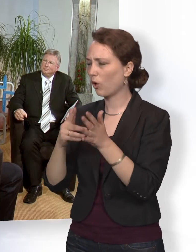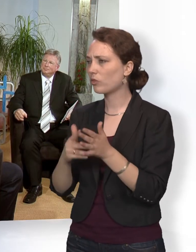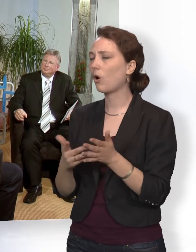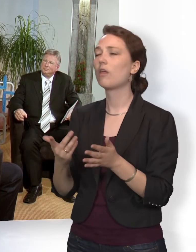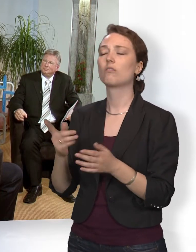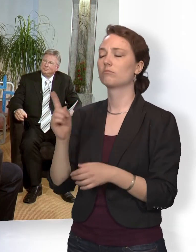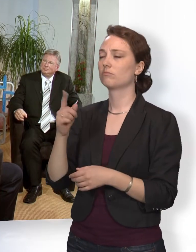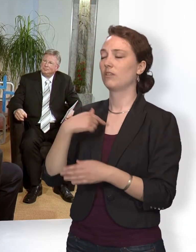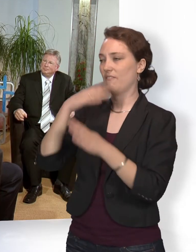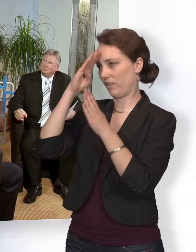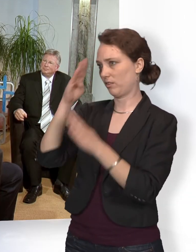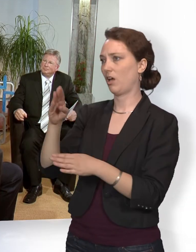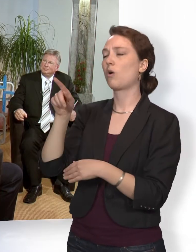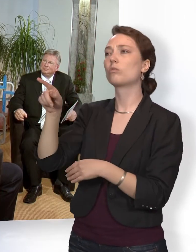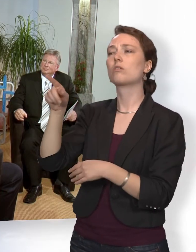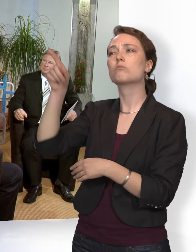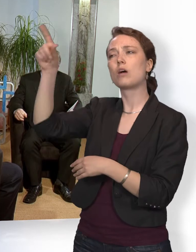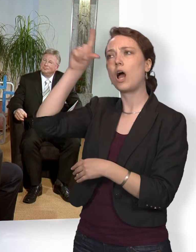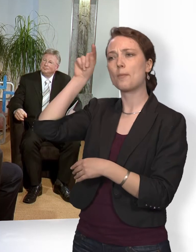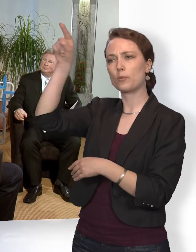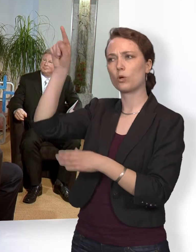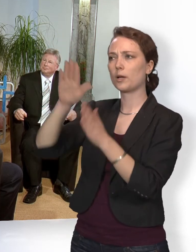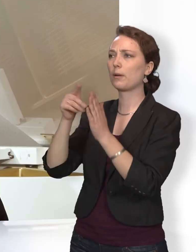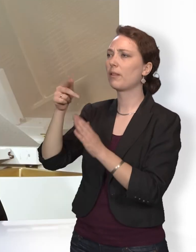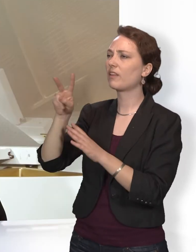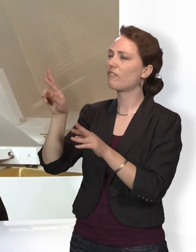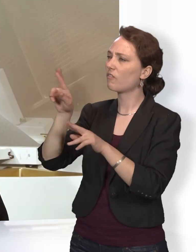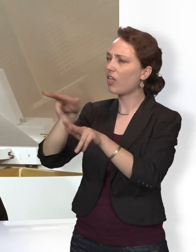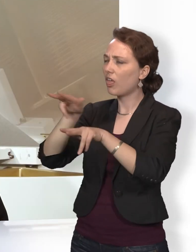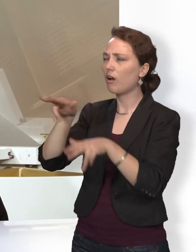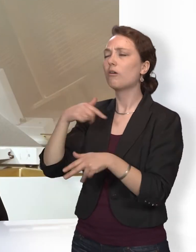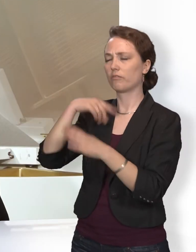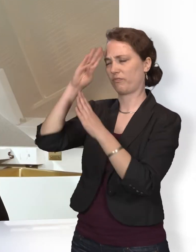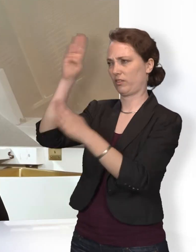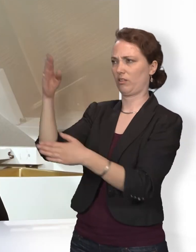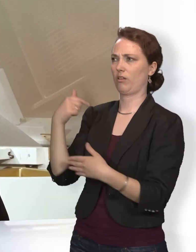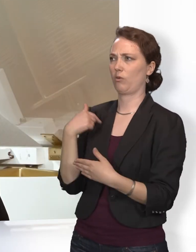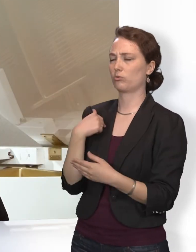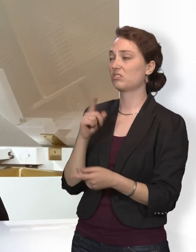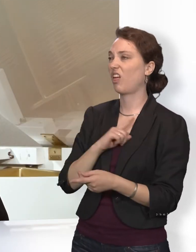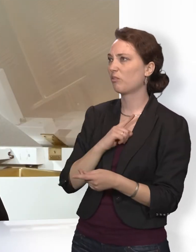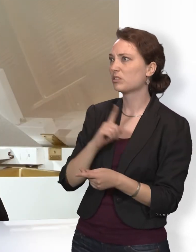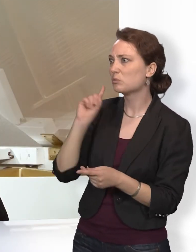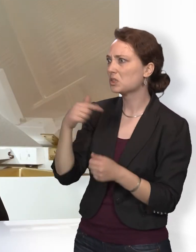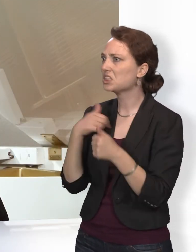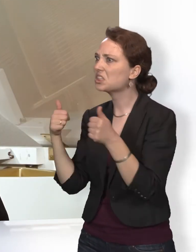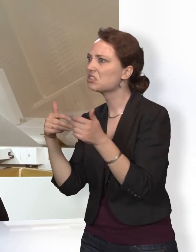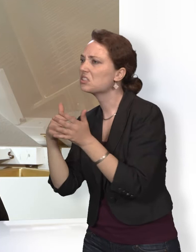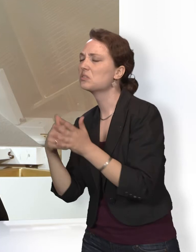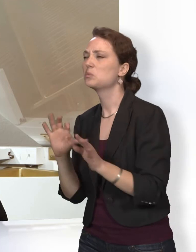zu denen, die in Hamburg Bibel-TV machen. Dass ich dann nicht das Gefühl habe, ich müsse ständig daneben stehen.